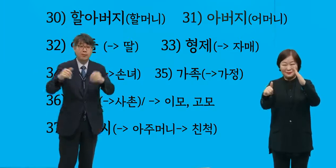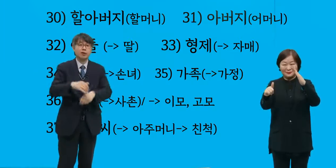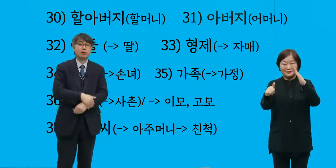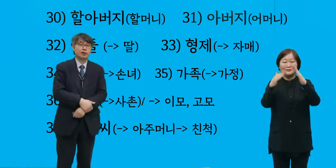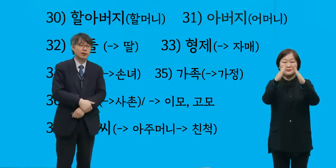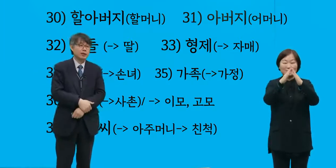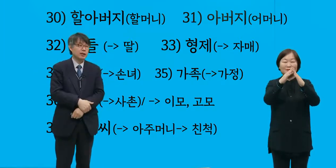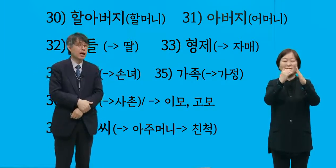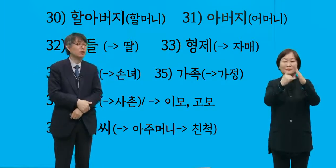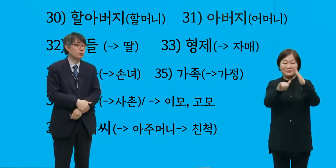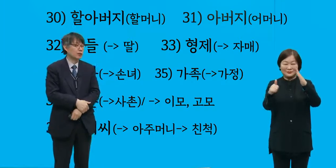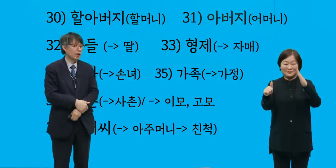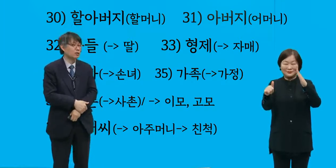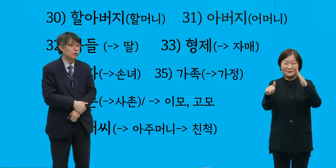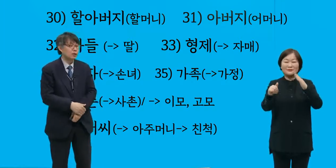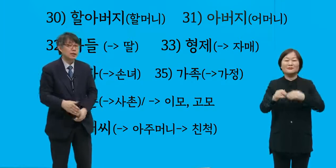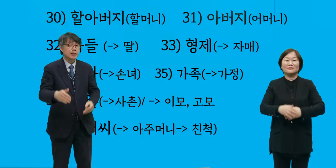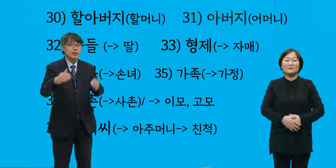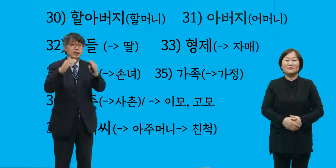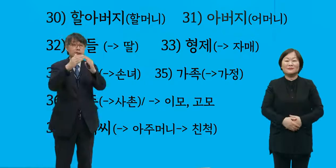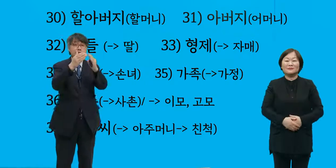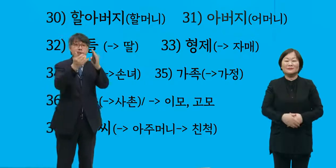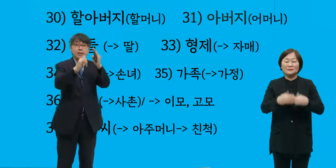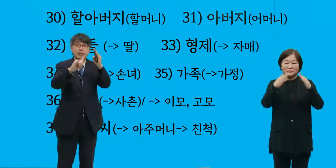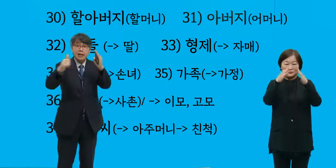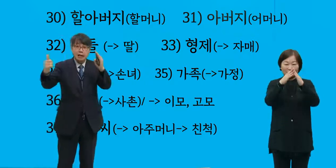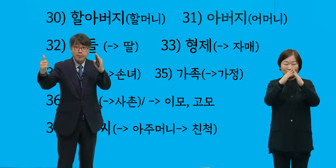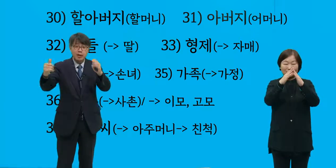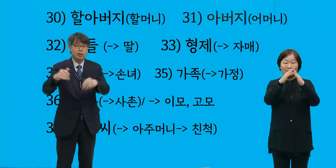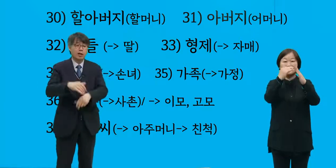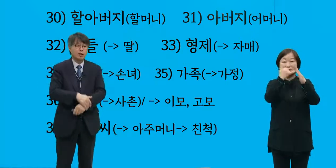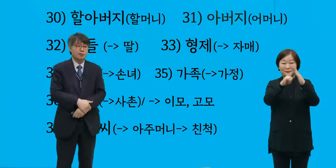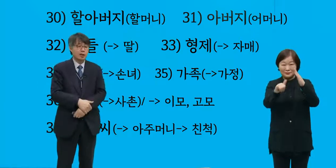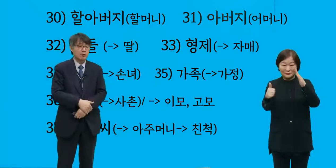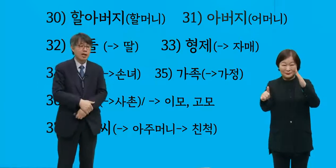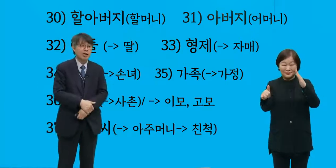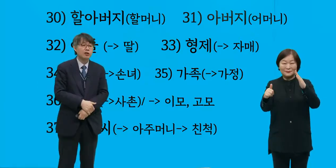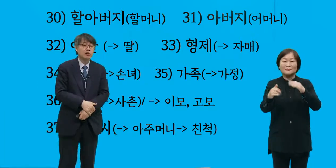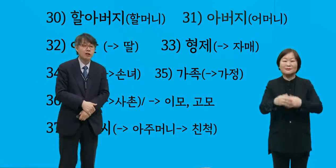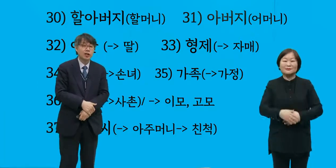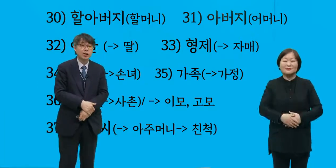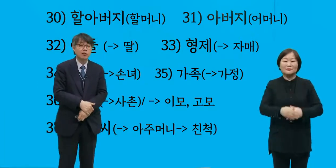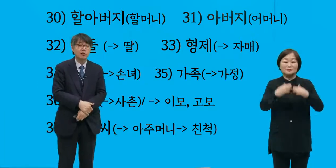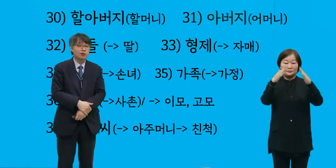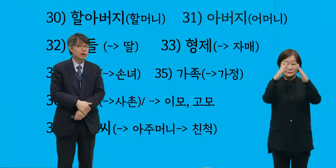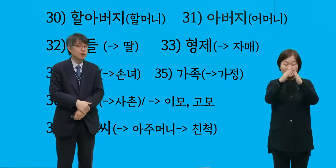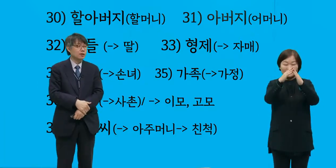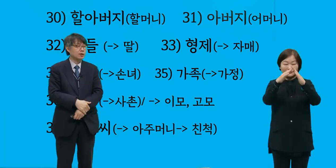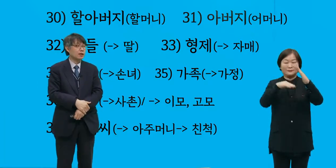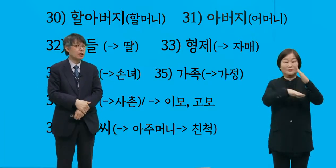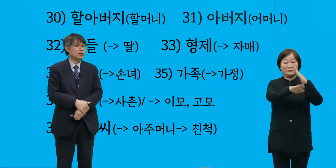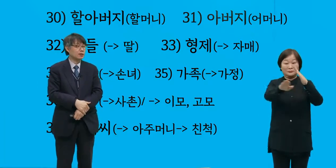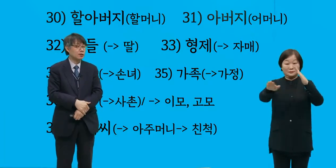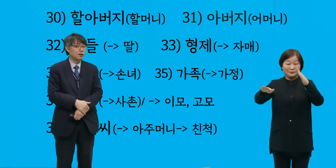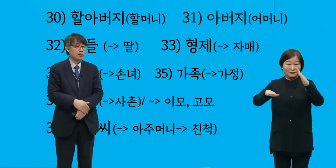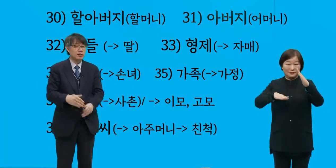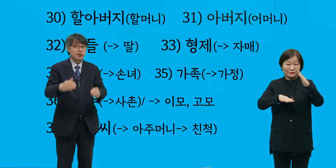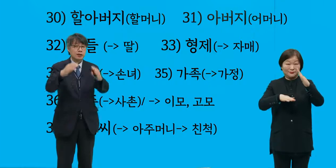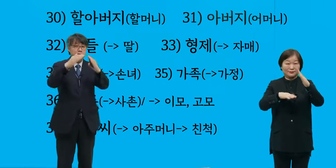하면 가족입니다. 가족. 집, 사람이라고 생각하시면 되겠습니다. 가정은 어떻게 할까요? 가정. 네.